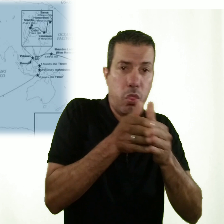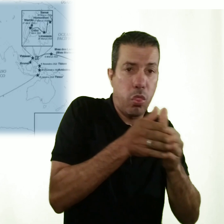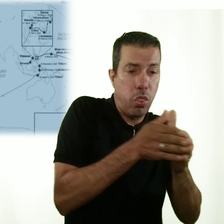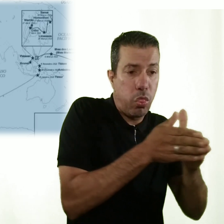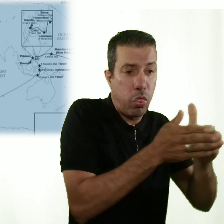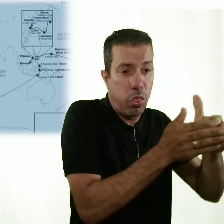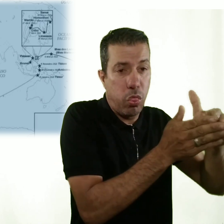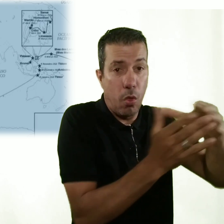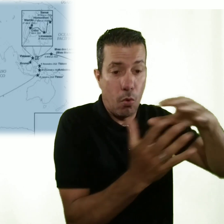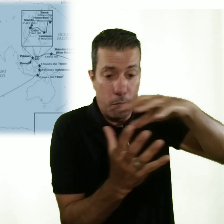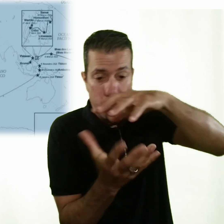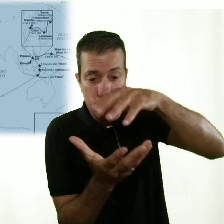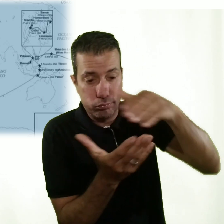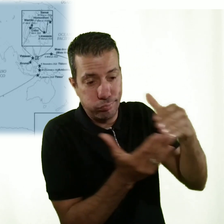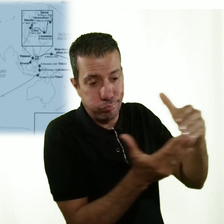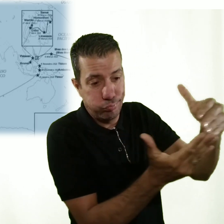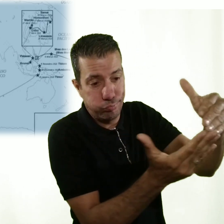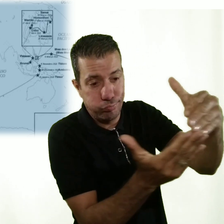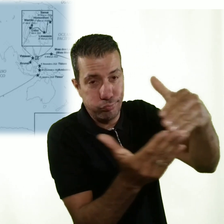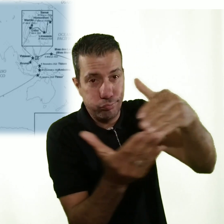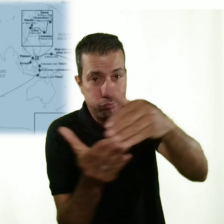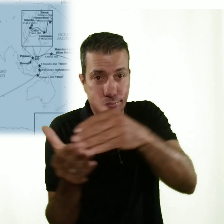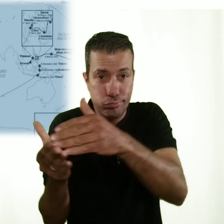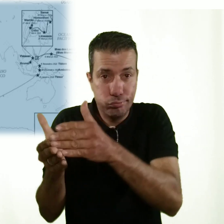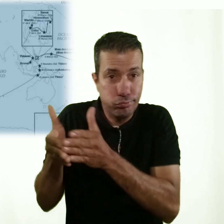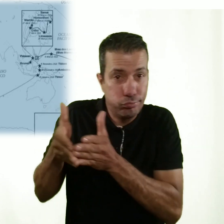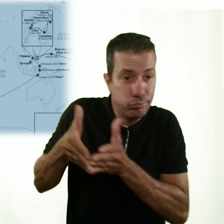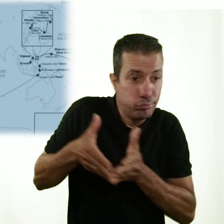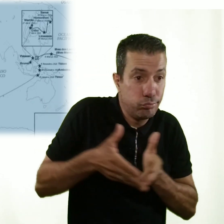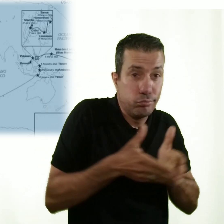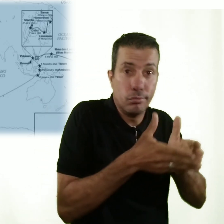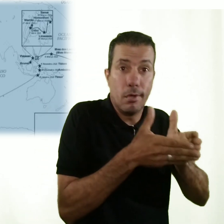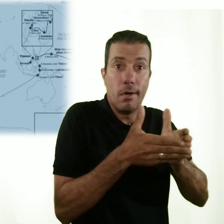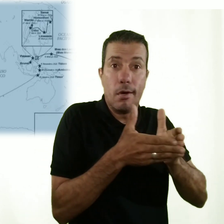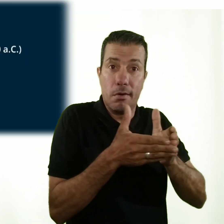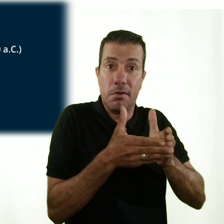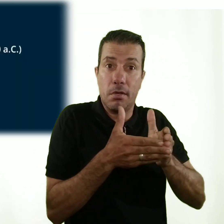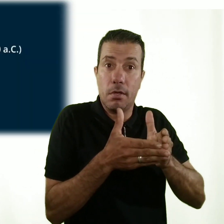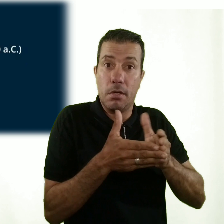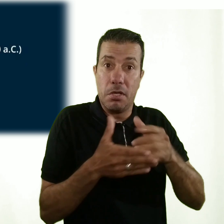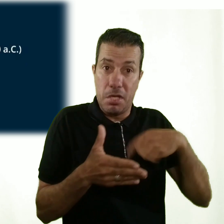mundo, a Terra é redonda. Eu consegui dar a volta no quarteirão.